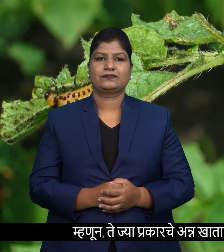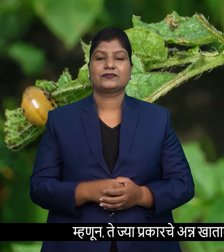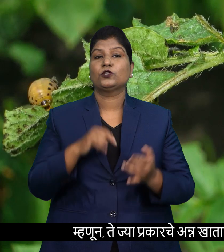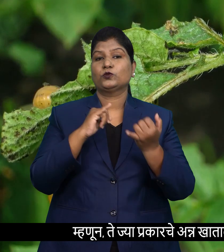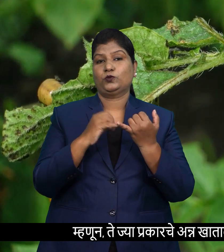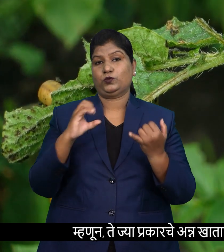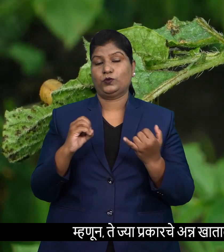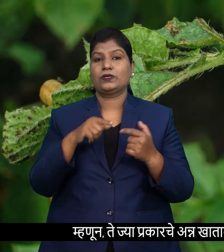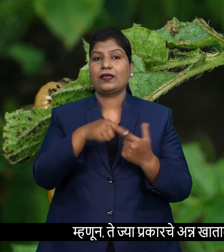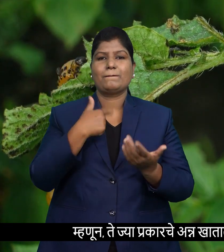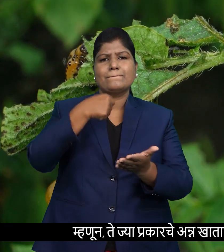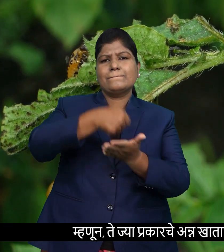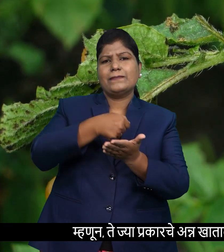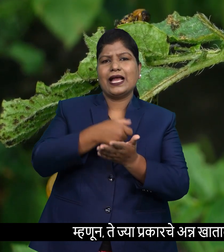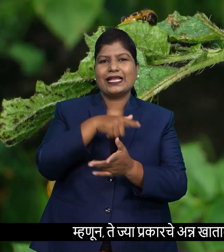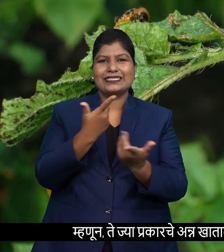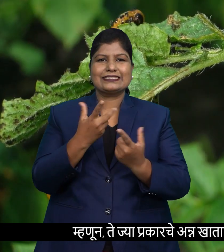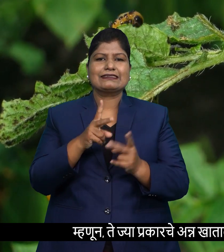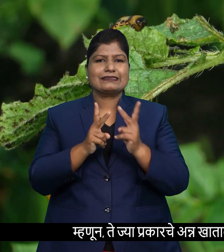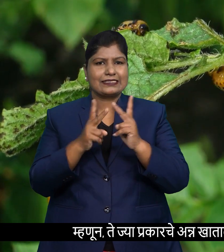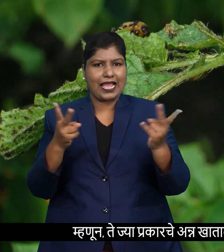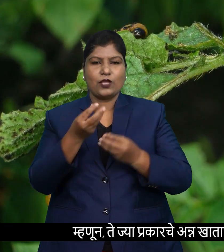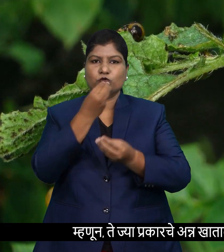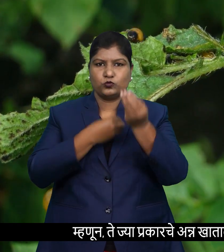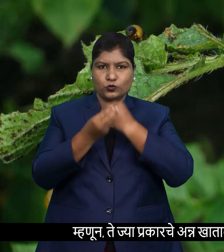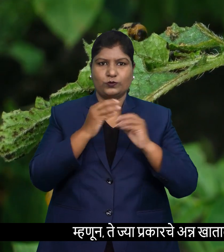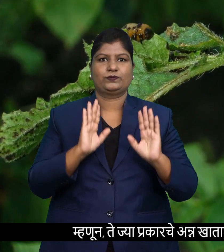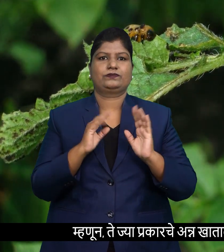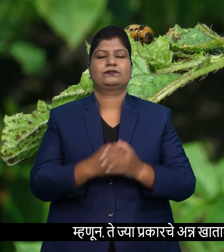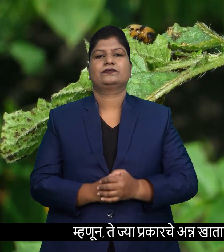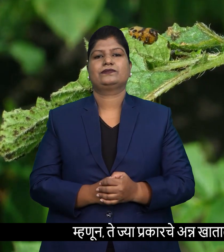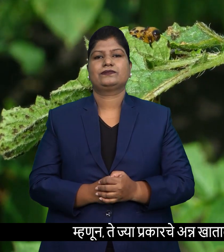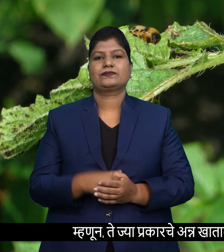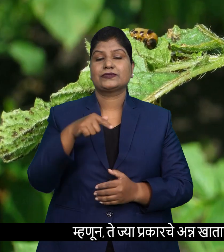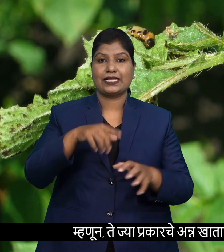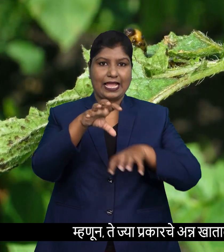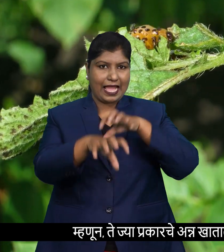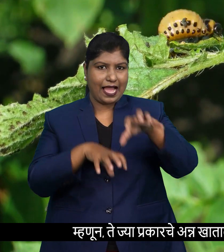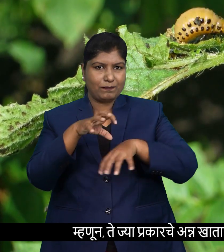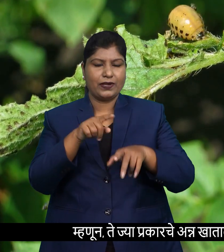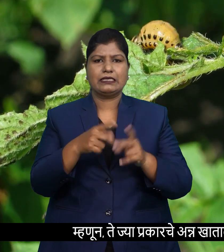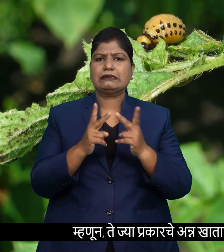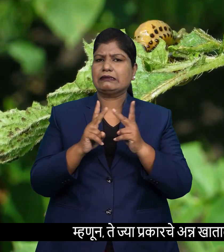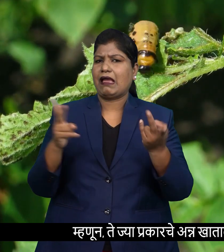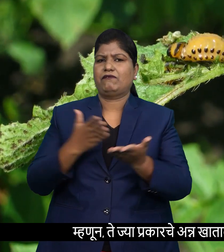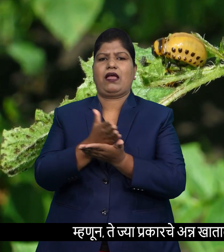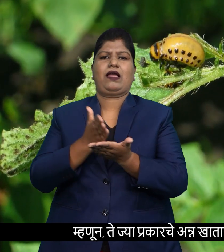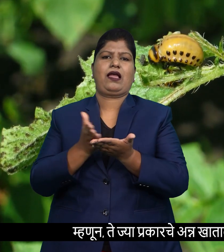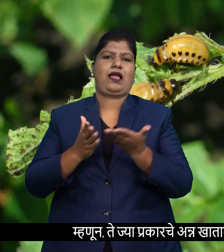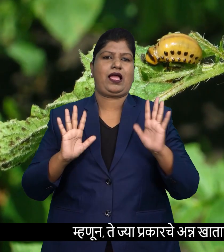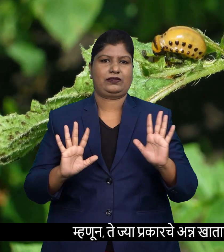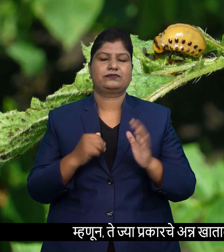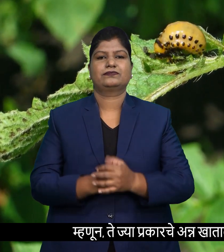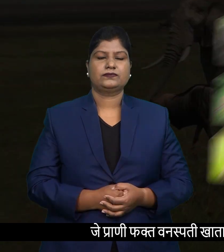म्हणून ते ज्या प्रकारचे अन्न खातात त्यानुसार प्राणी वेगवेगळ्या प्रकारचे